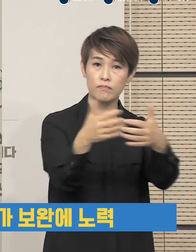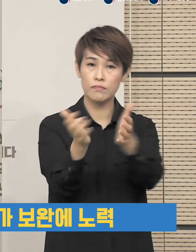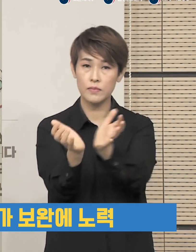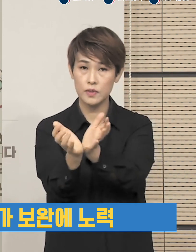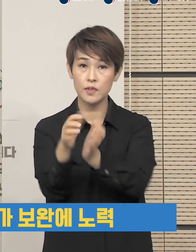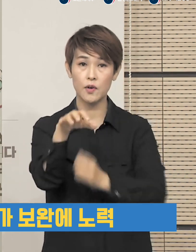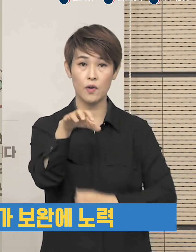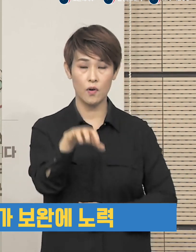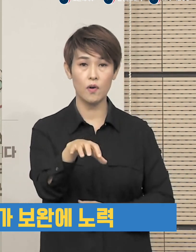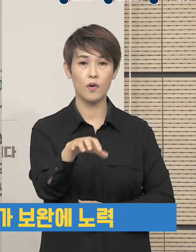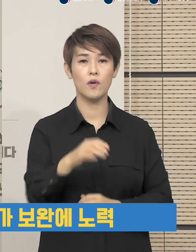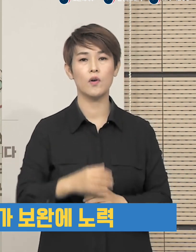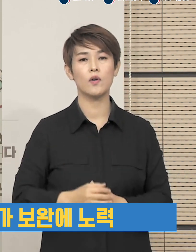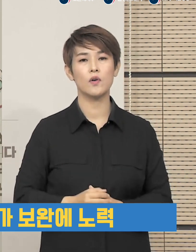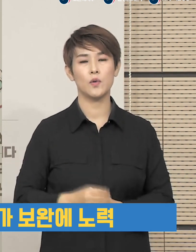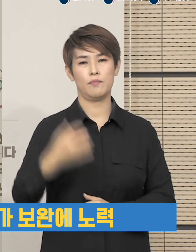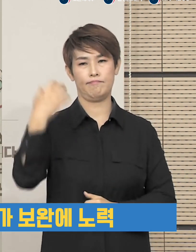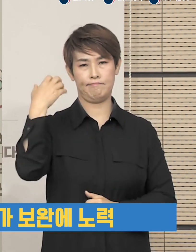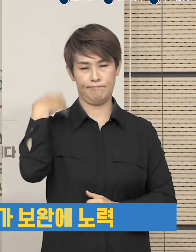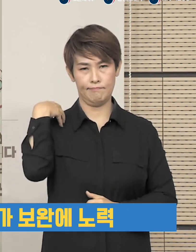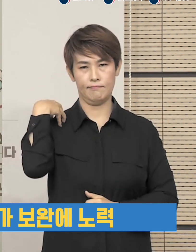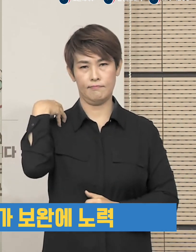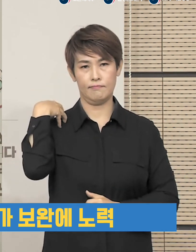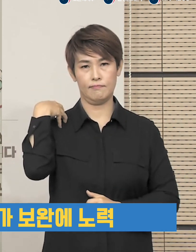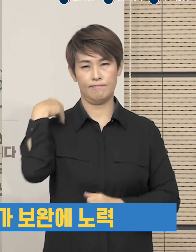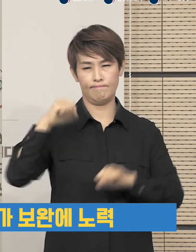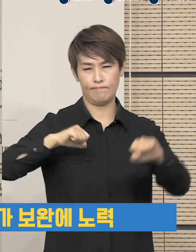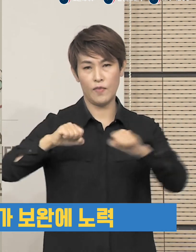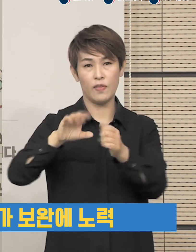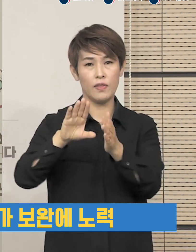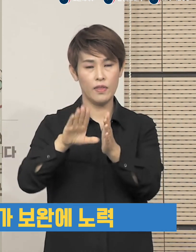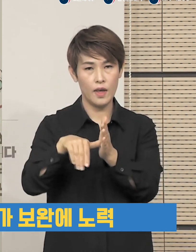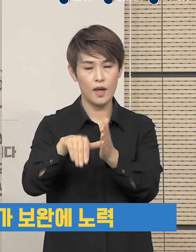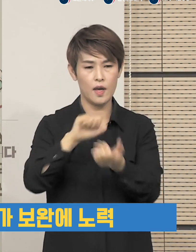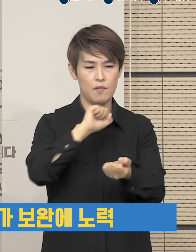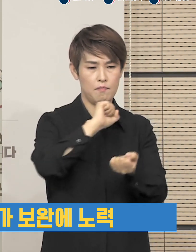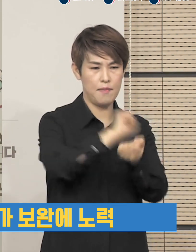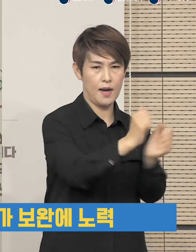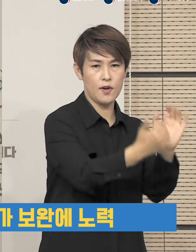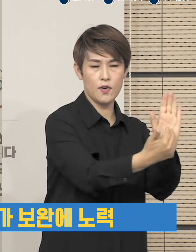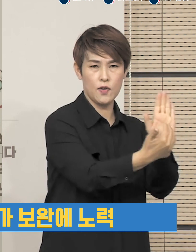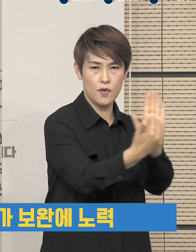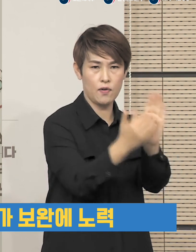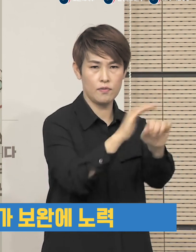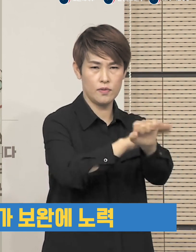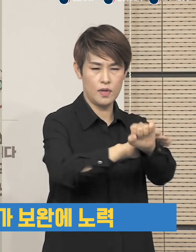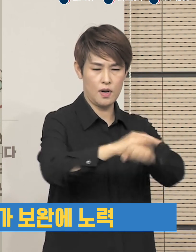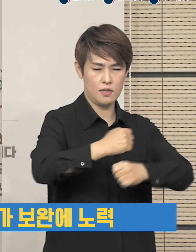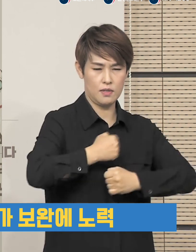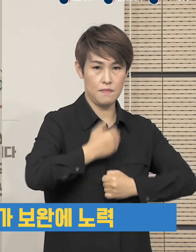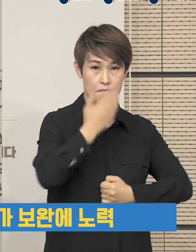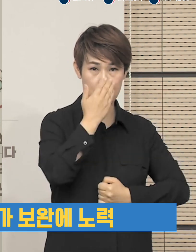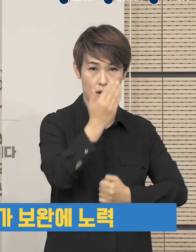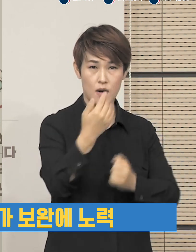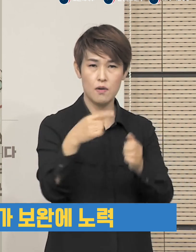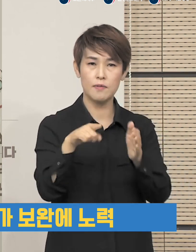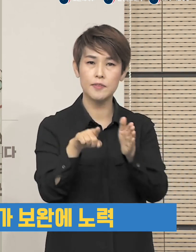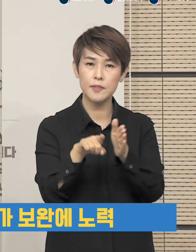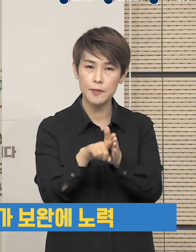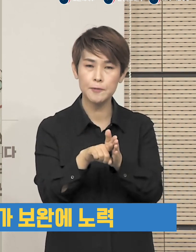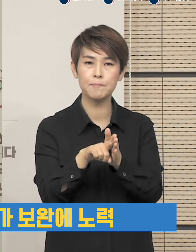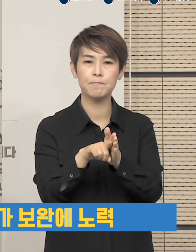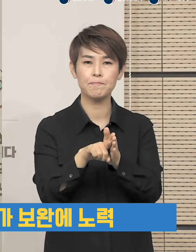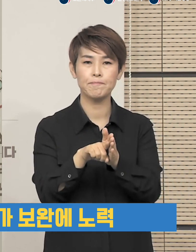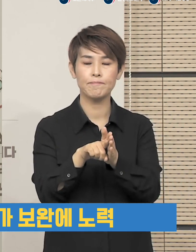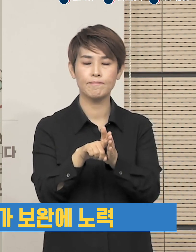그 현장에서 또 맡고 있는 영역에서의 방역 수칙이 철저히 지켜질 수 있도록 보다